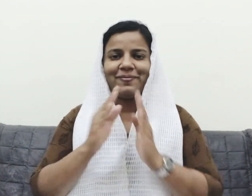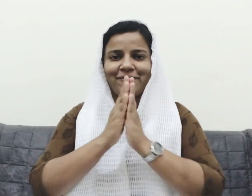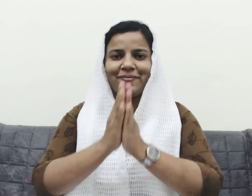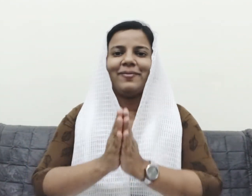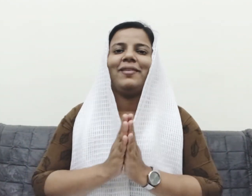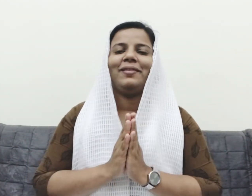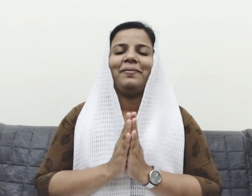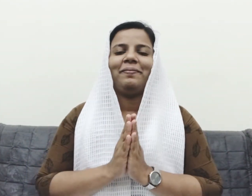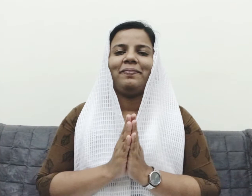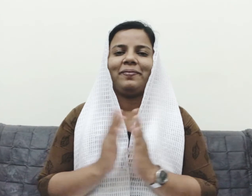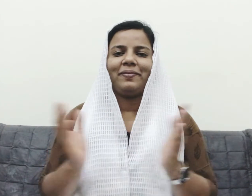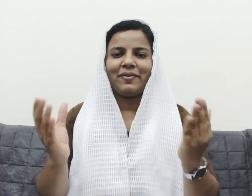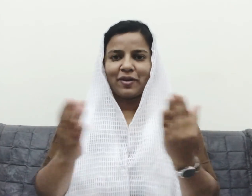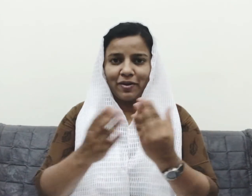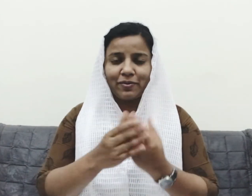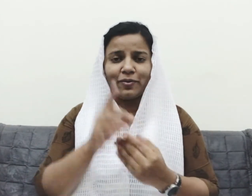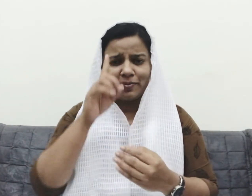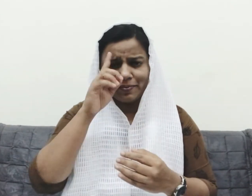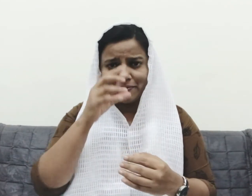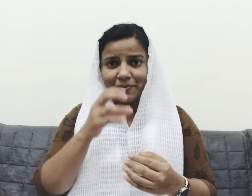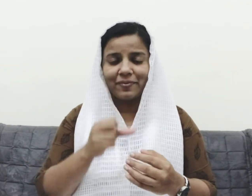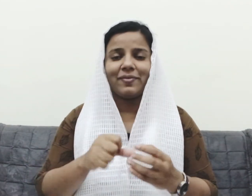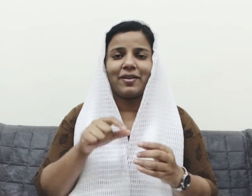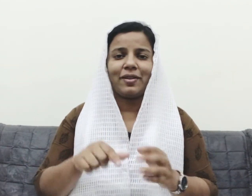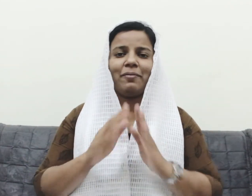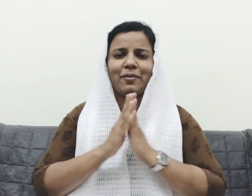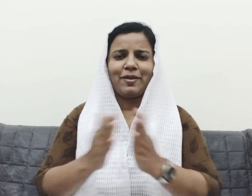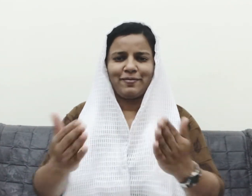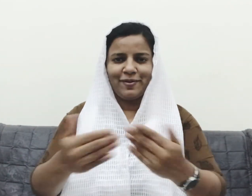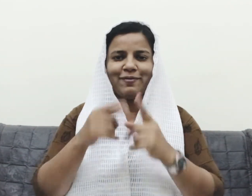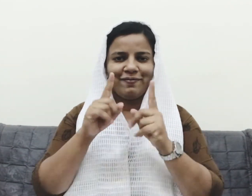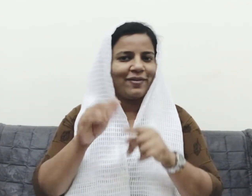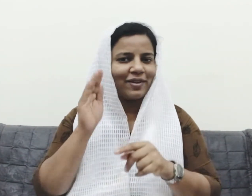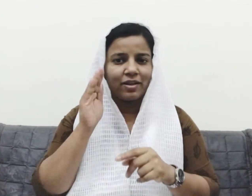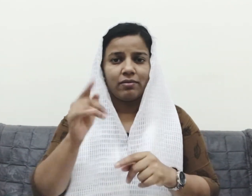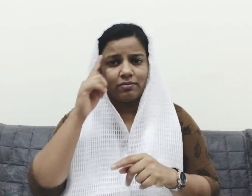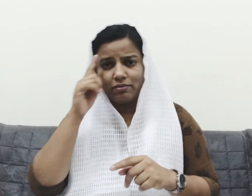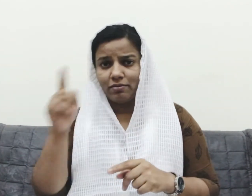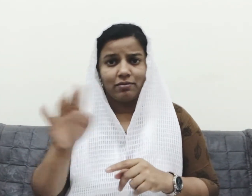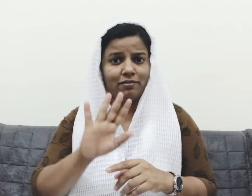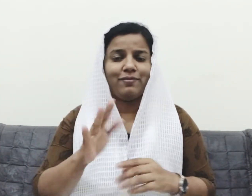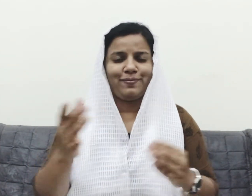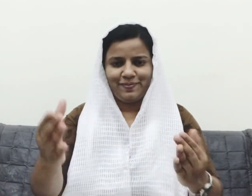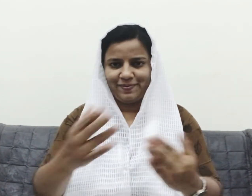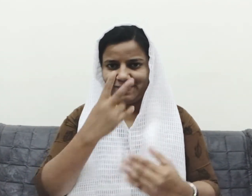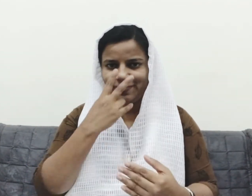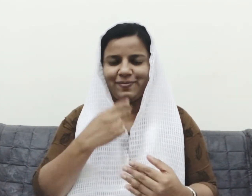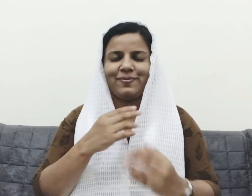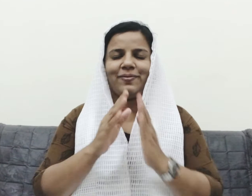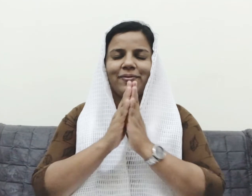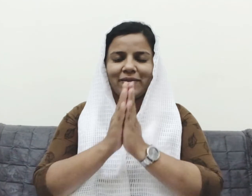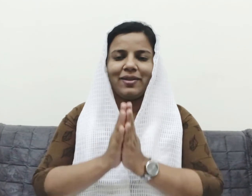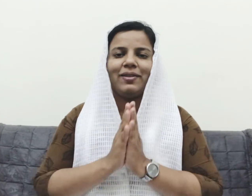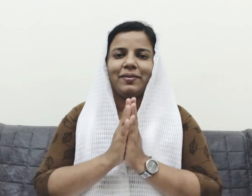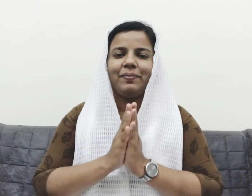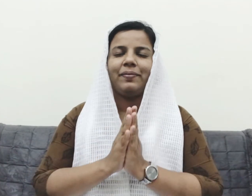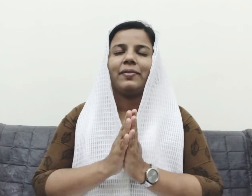പിടിക്കണം. എല്ലാവരും ഏകാഗ്രപ്പെട്ട് ഈ പ്രാർത്ഥനയിൽ പങ്കെടുക്കണം കേട്ടോ. അശ്രദ്ധരായി നിൽക്കരുത്. ദൈവേ, എല്ലാവരും ഒരുമിച്ച് പ്രാർത്ഥിക്കും. ഞങ്ങളുടെ